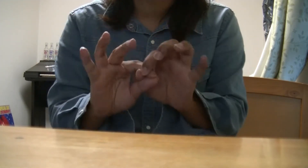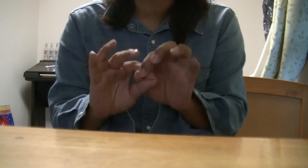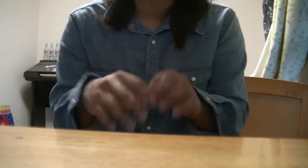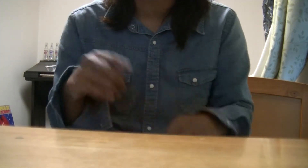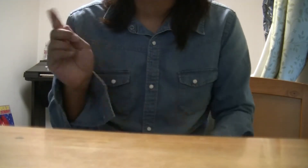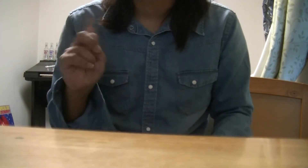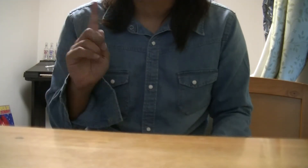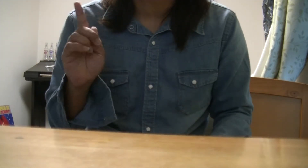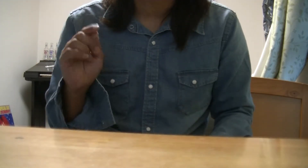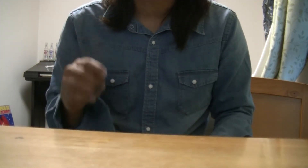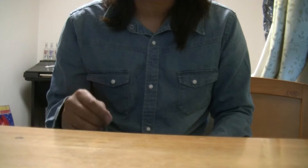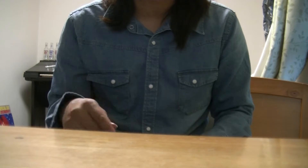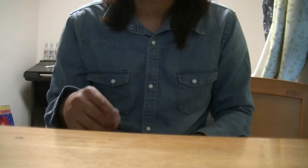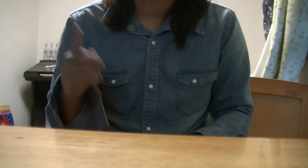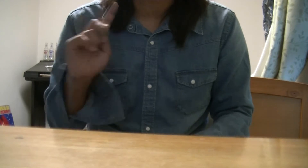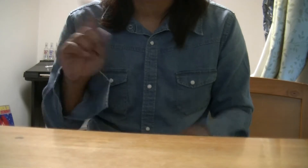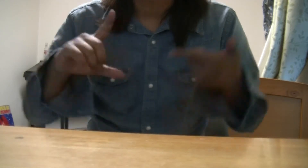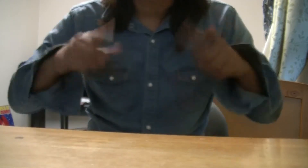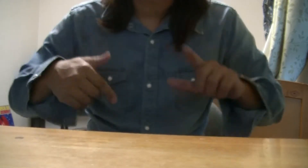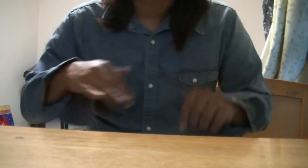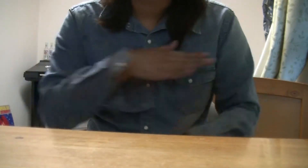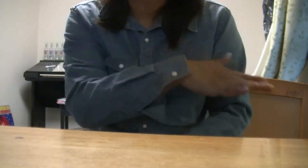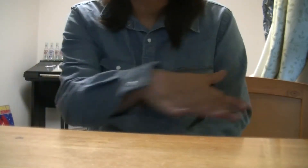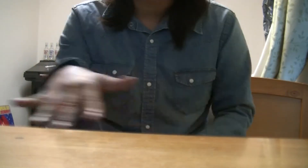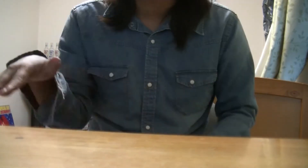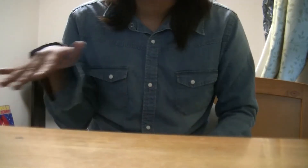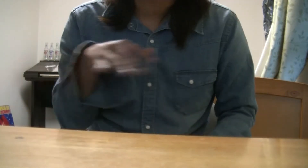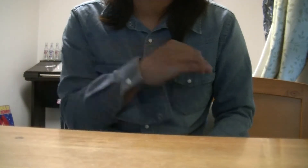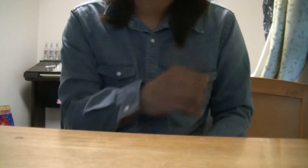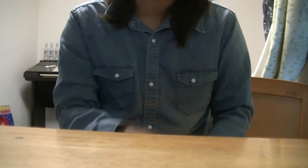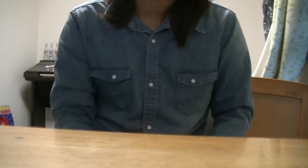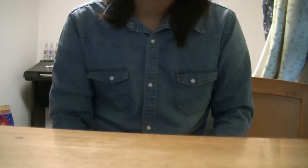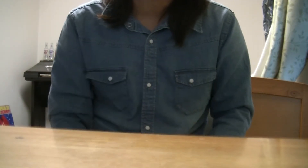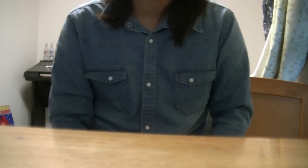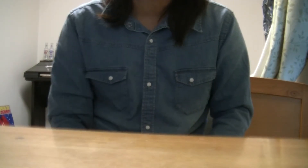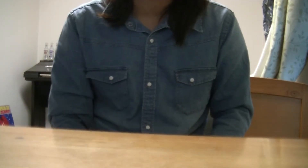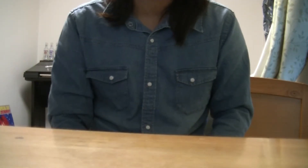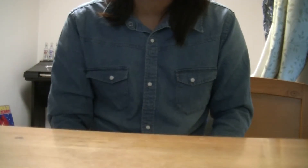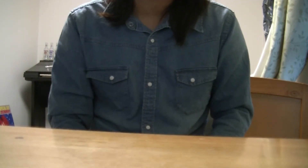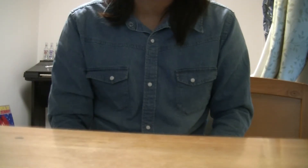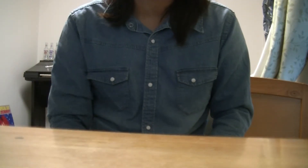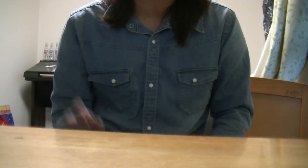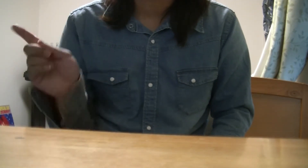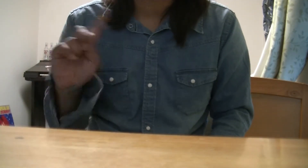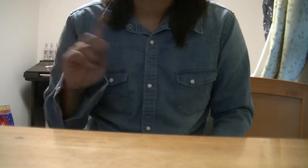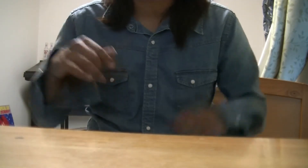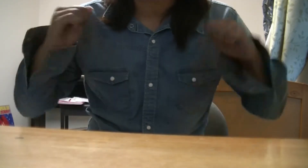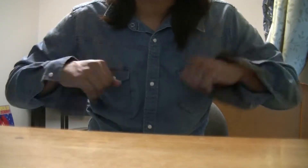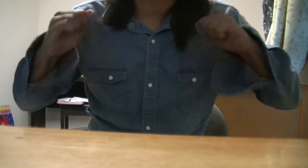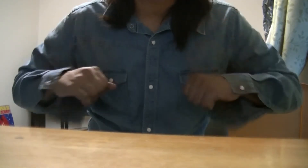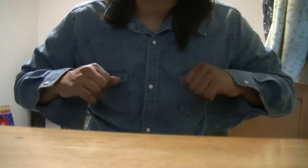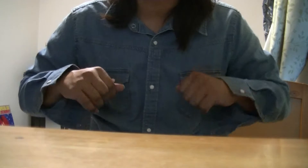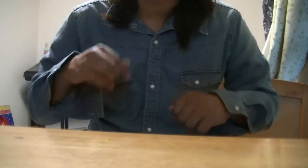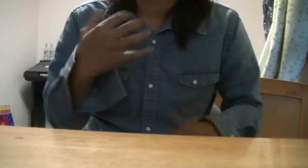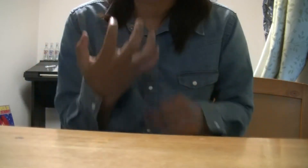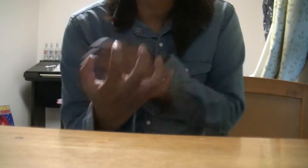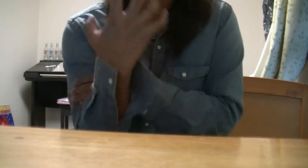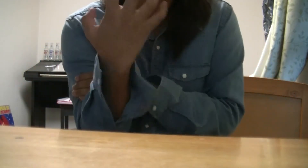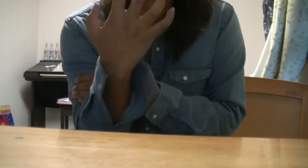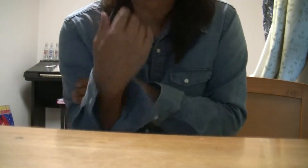や多分不思議じゃなくて誰もがこうなっていきます。何やっても俺はイケてる、私は最高です、素